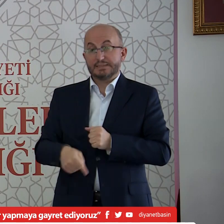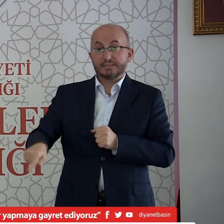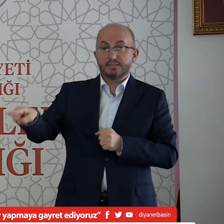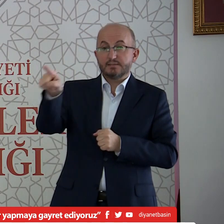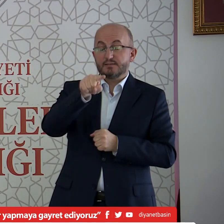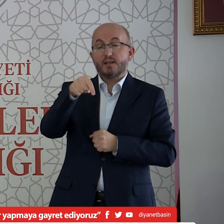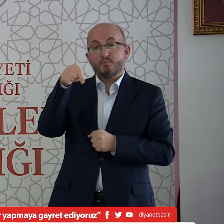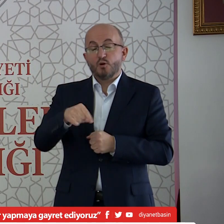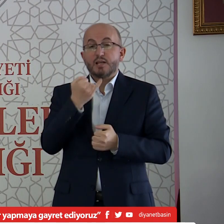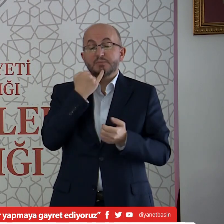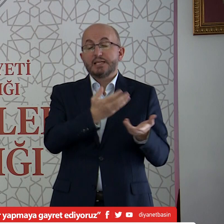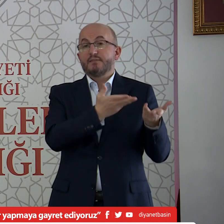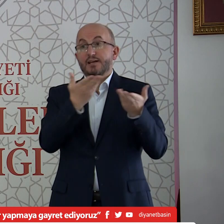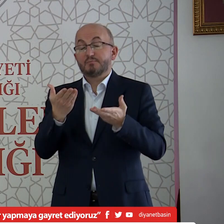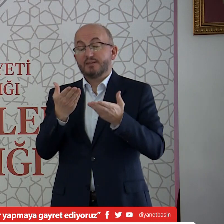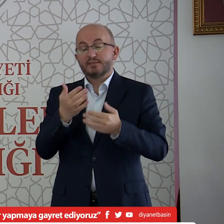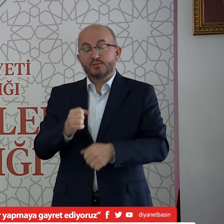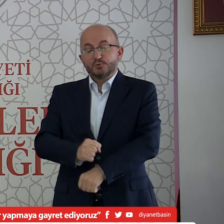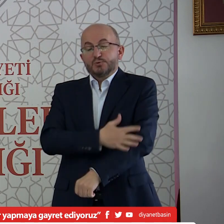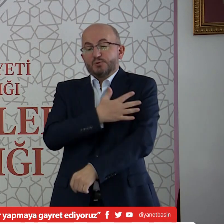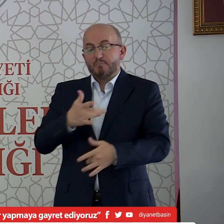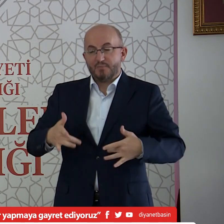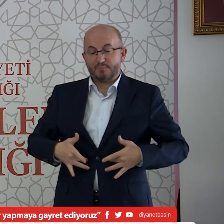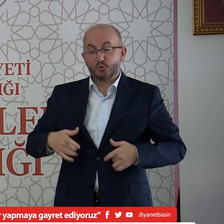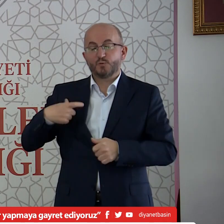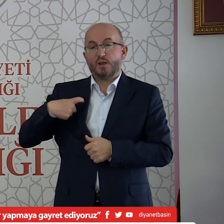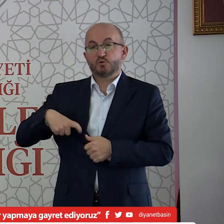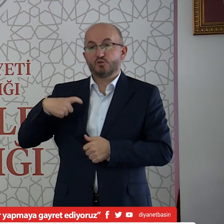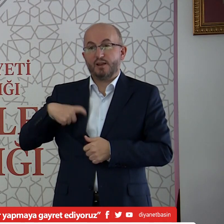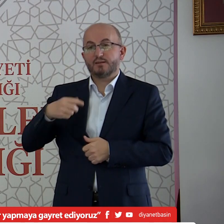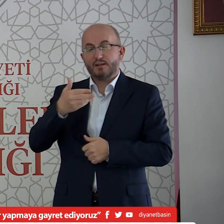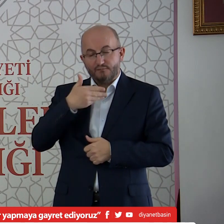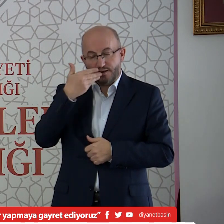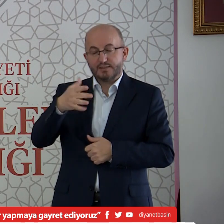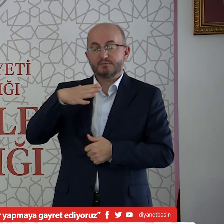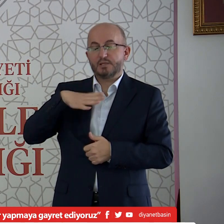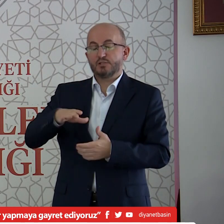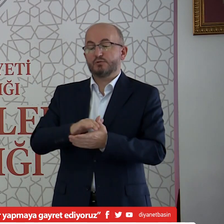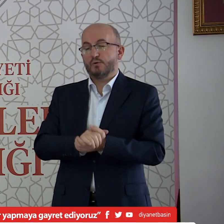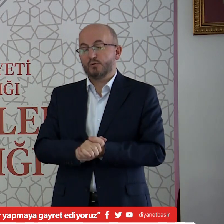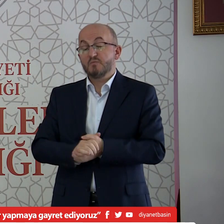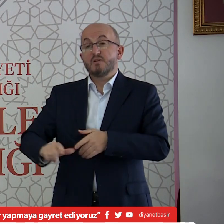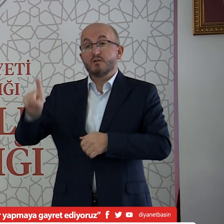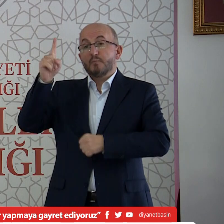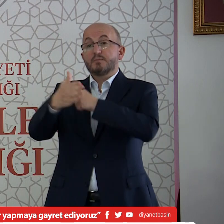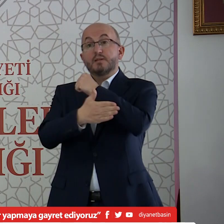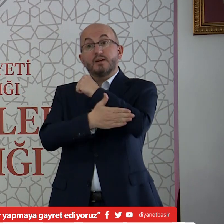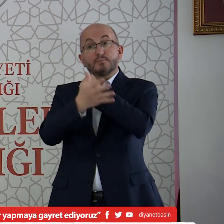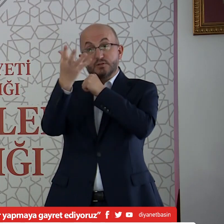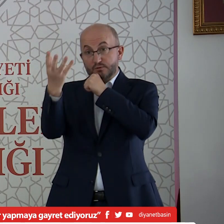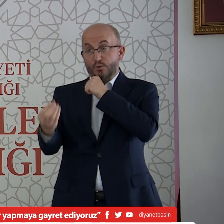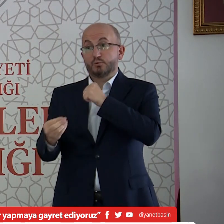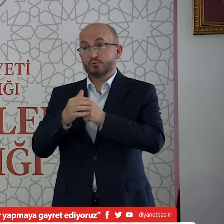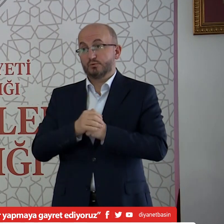Sizleri burada ağırlamaktan duyduğum memnuniyeti özellikle ifade etmek istiyorum. Rabbim yar yardımcınız